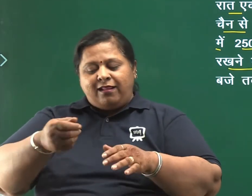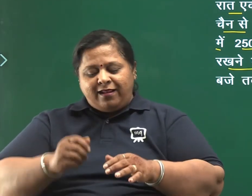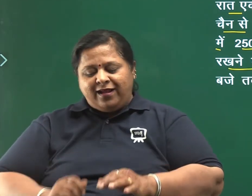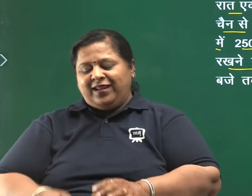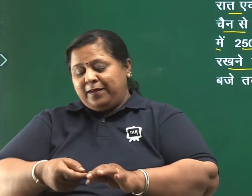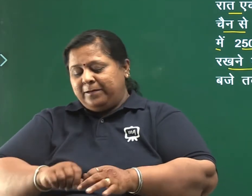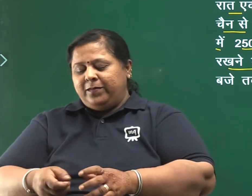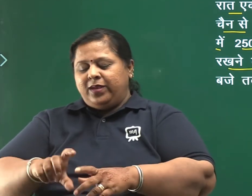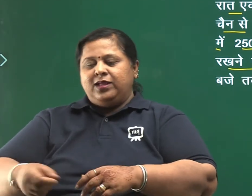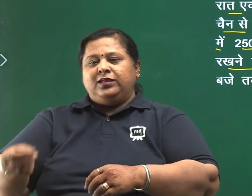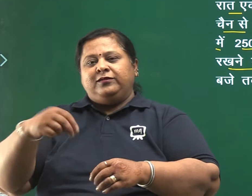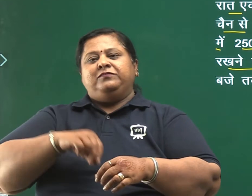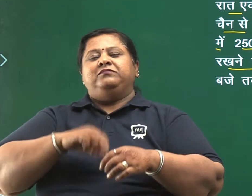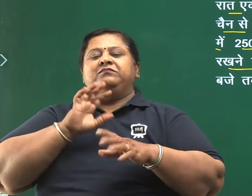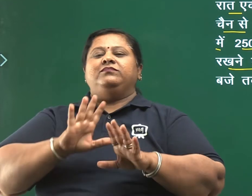रखने के बाद ही